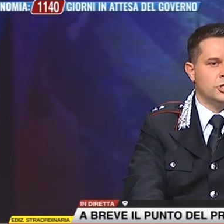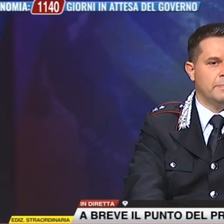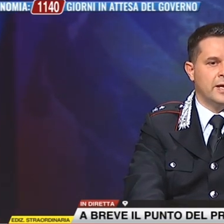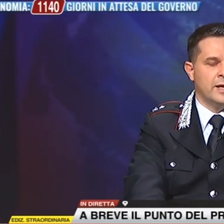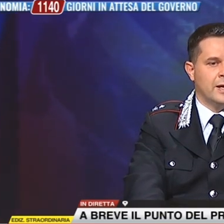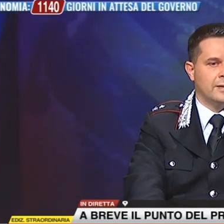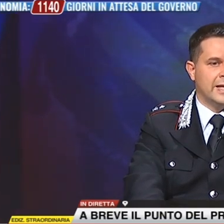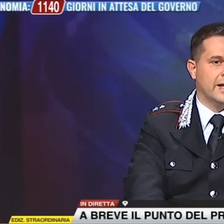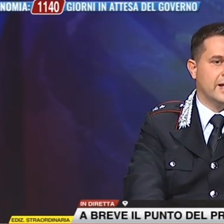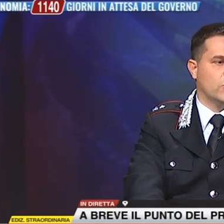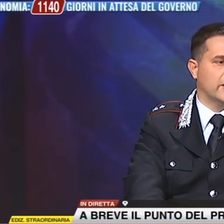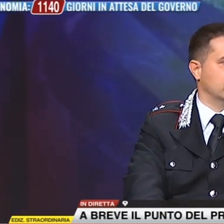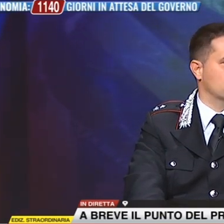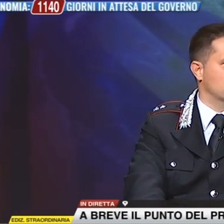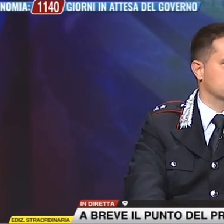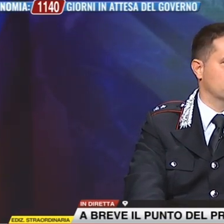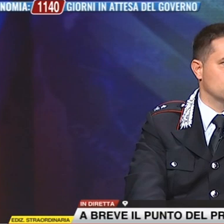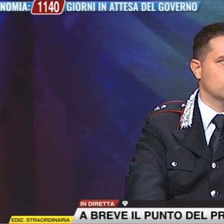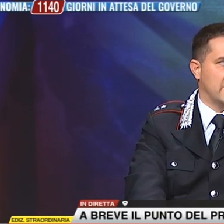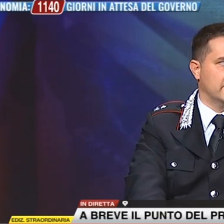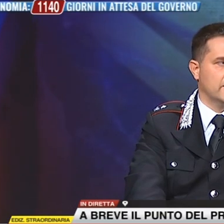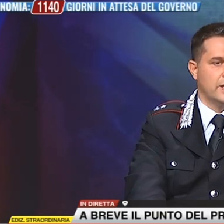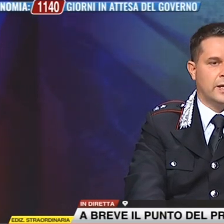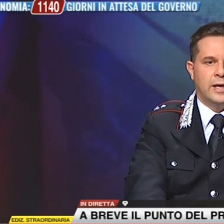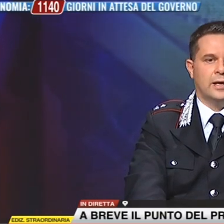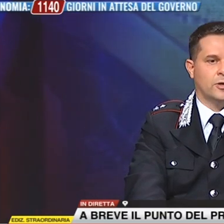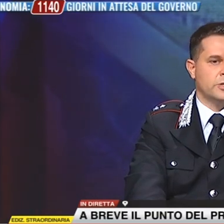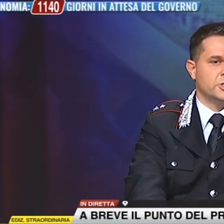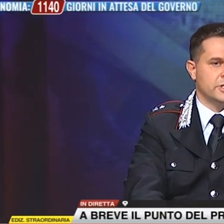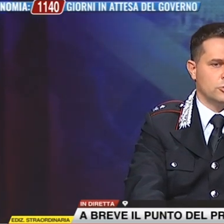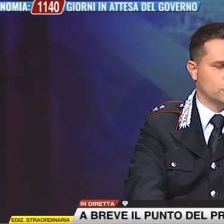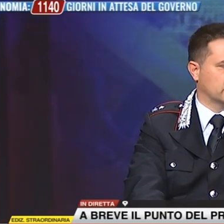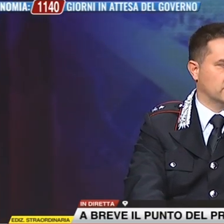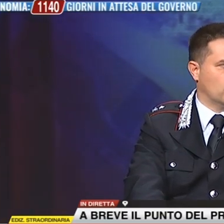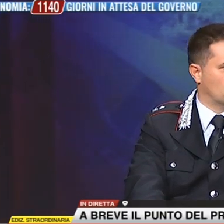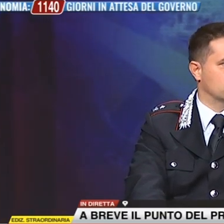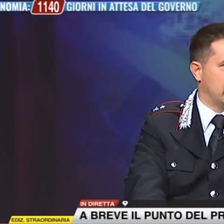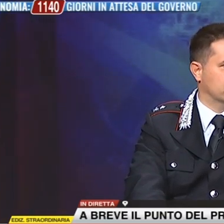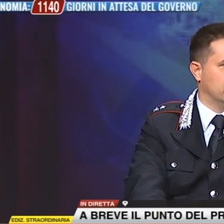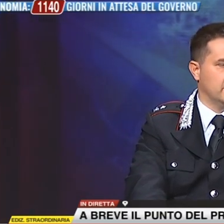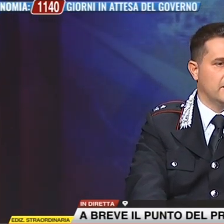più possibile dare quella rassicurazione sociale che la nostra presenza sul territorio costante